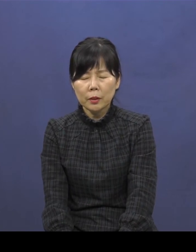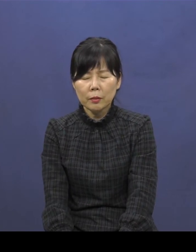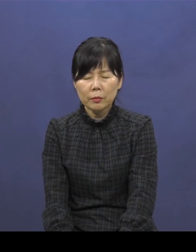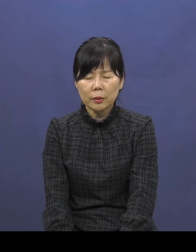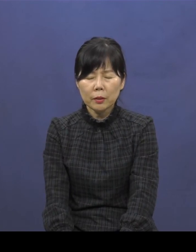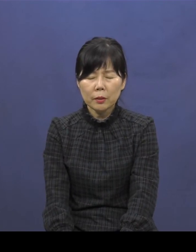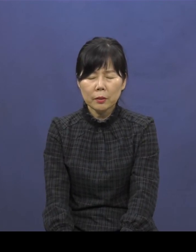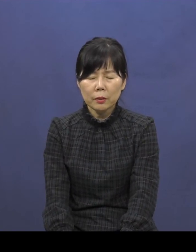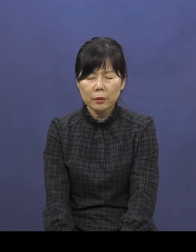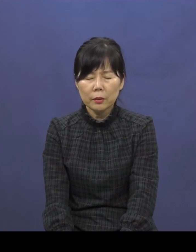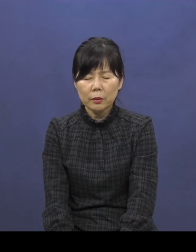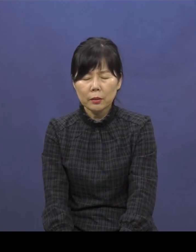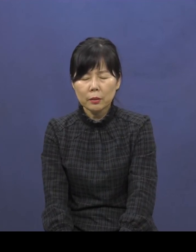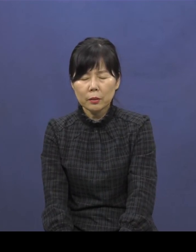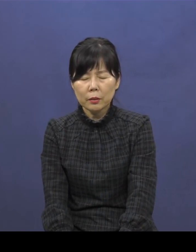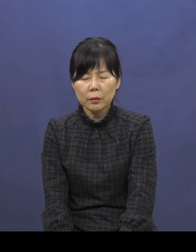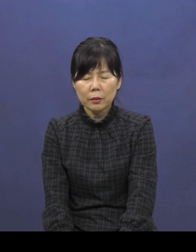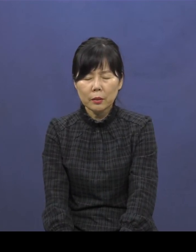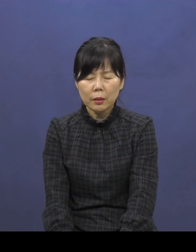정말